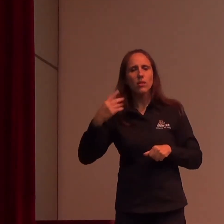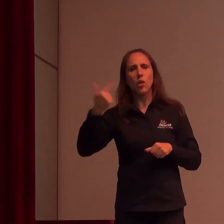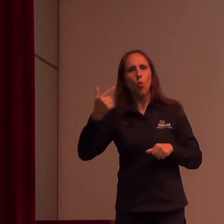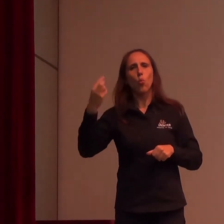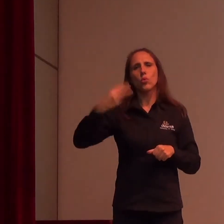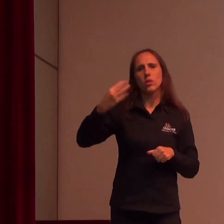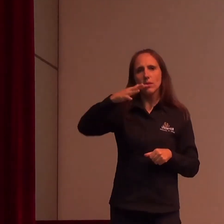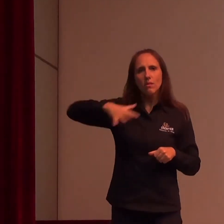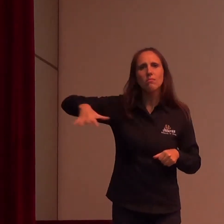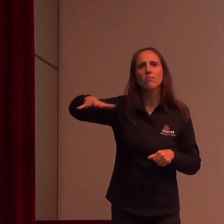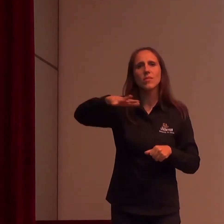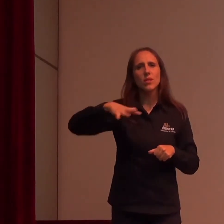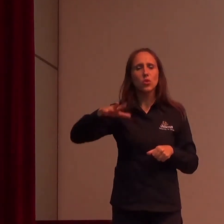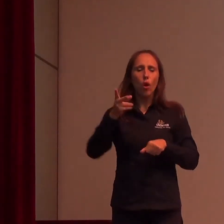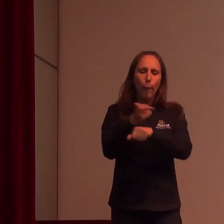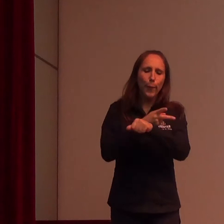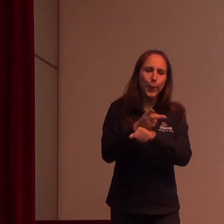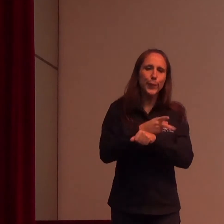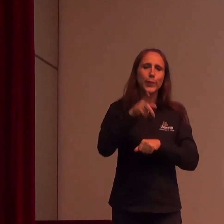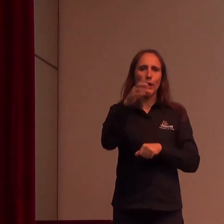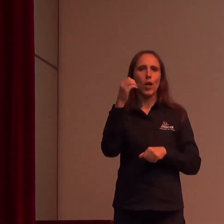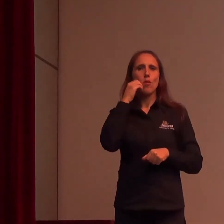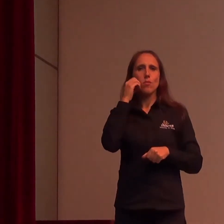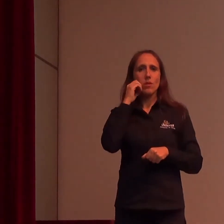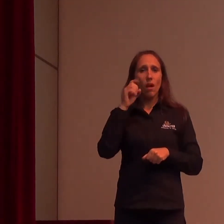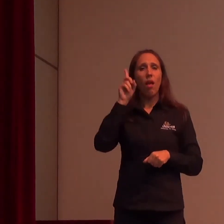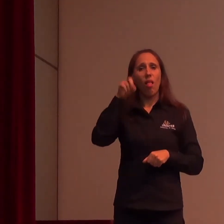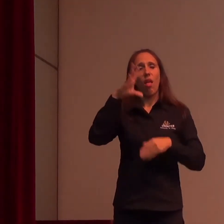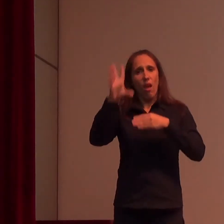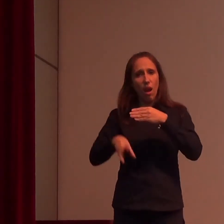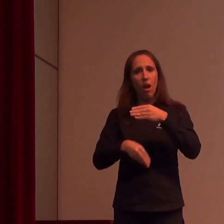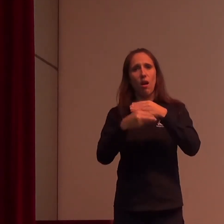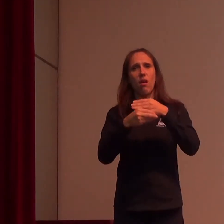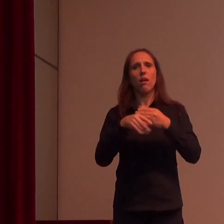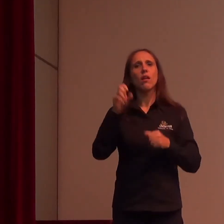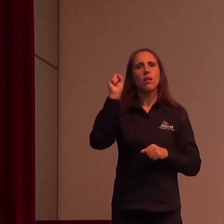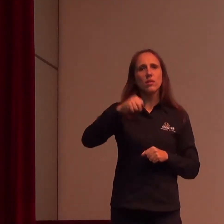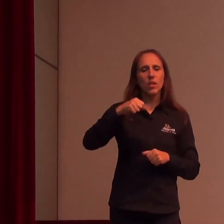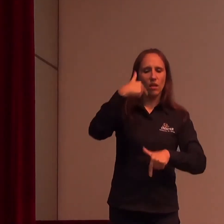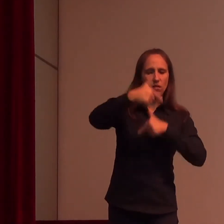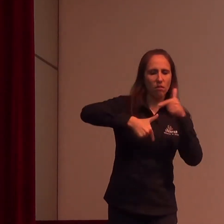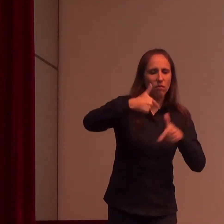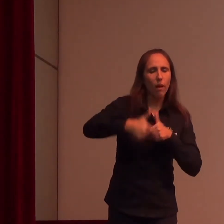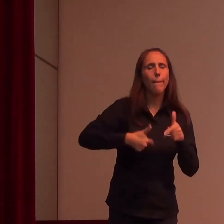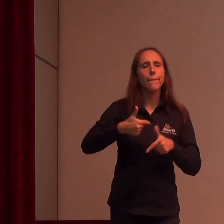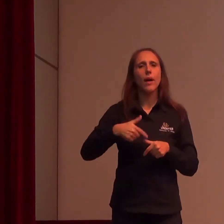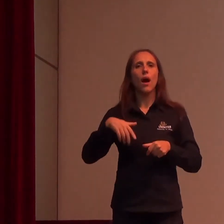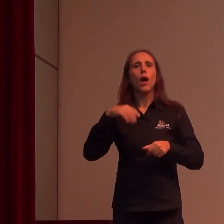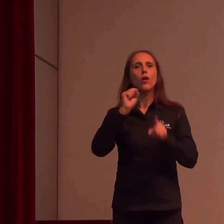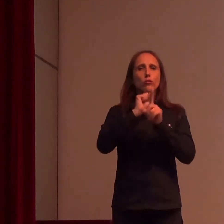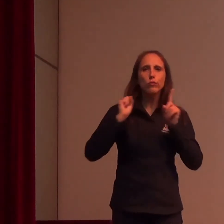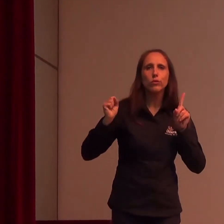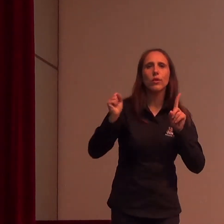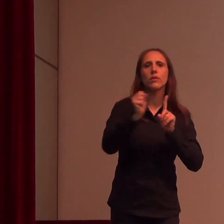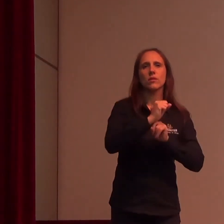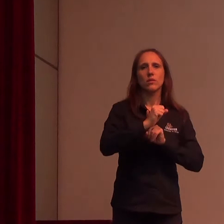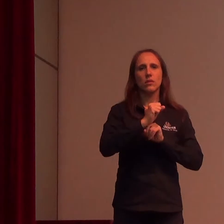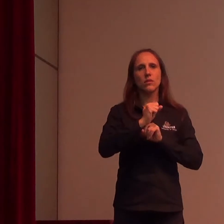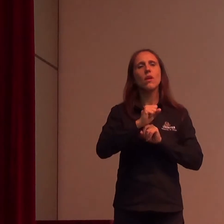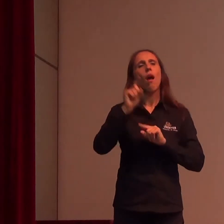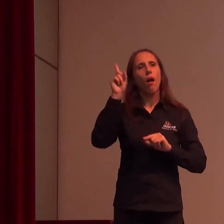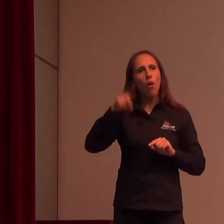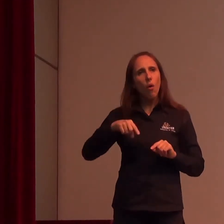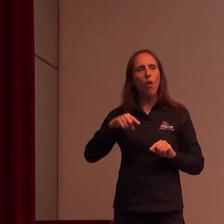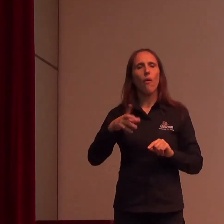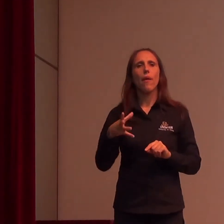e buscando essas oportunidades, porque é uma contribuição é uma contribuição de serviço, de um serviço social, e é uma